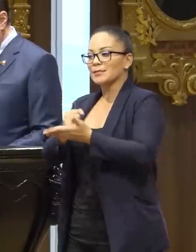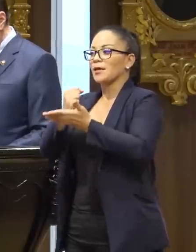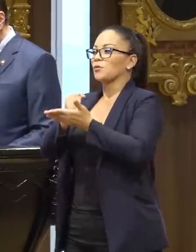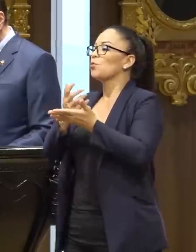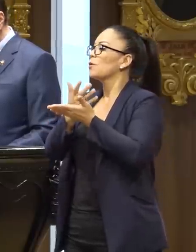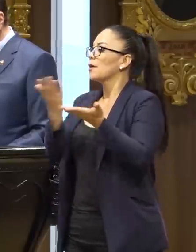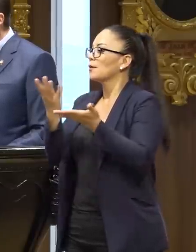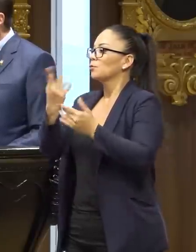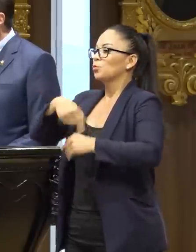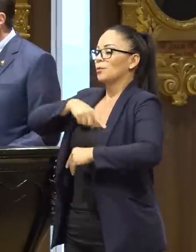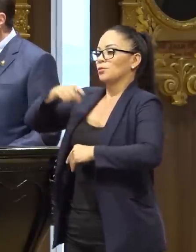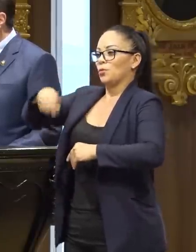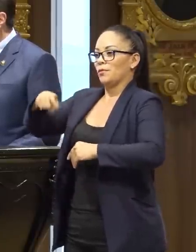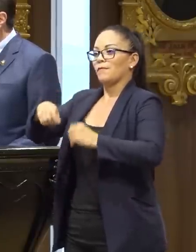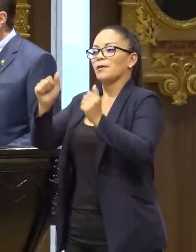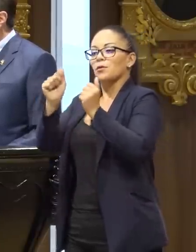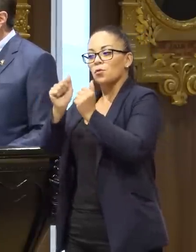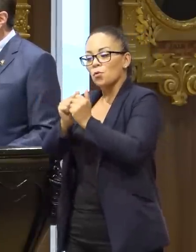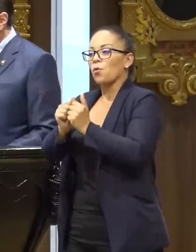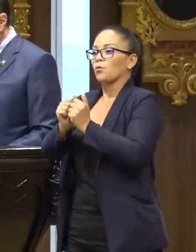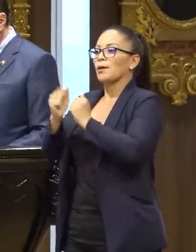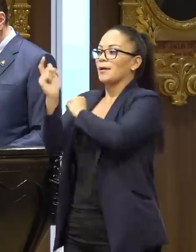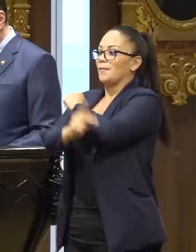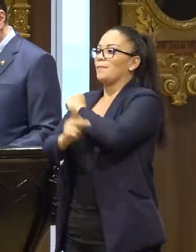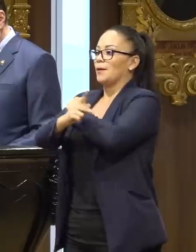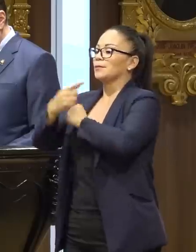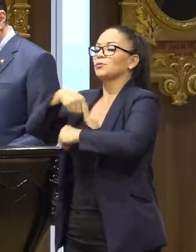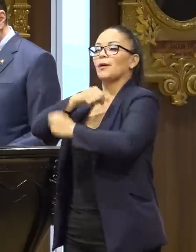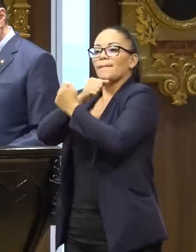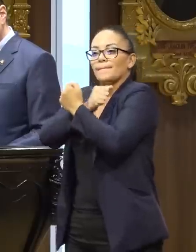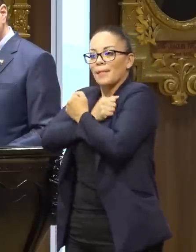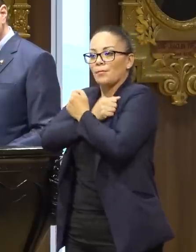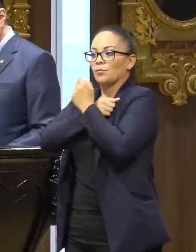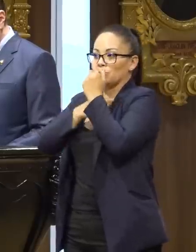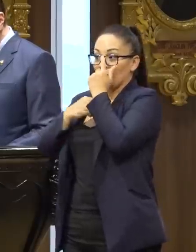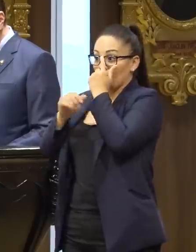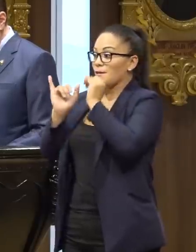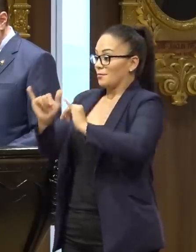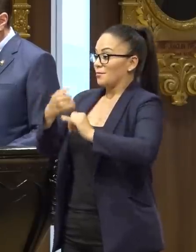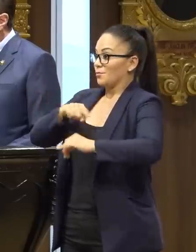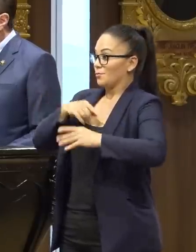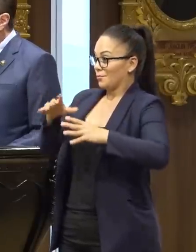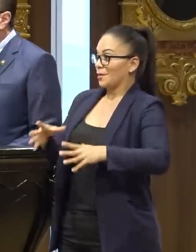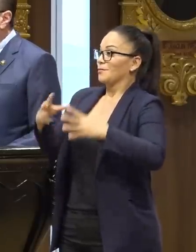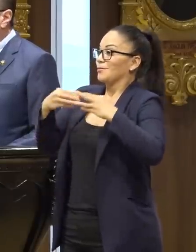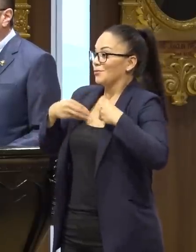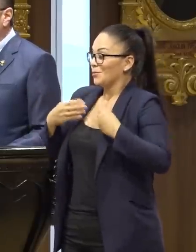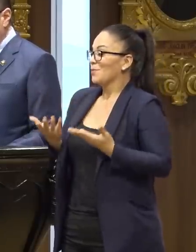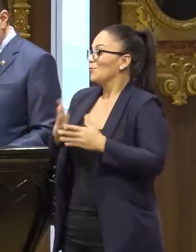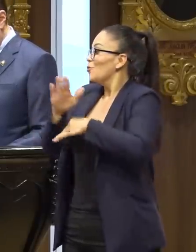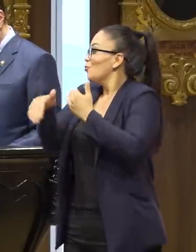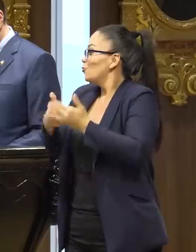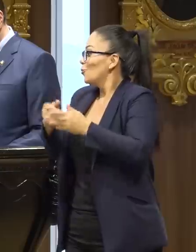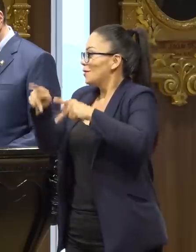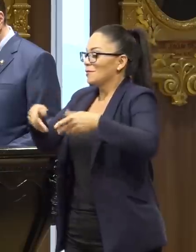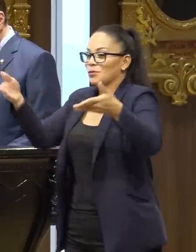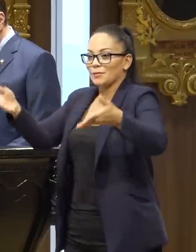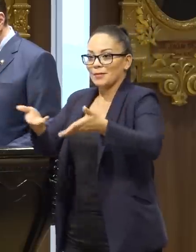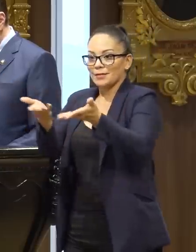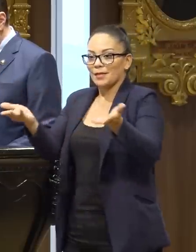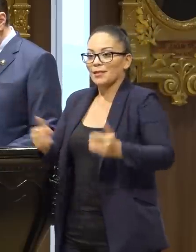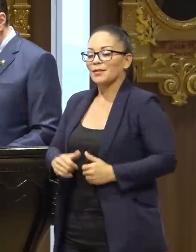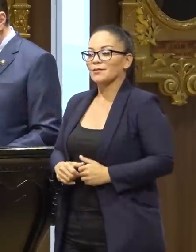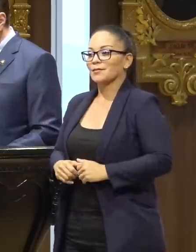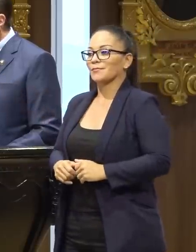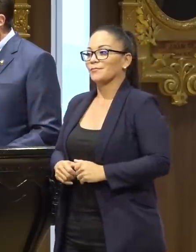nuestro deber con el país que amamos, y así lo hemos asumido todos los presentes.